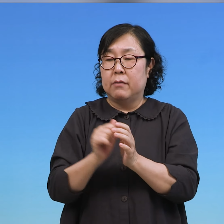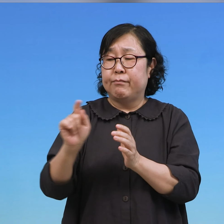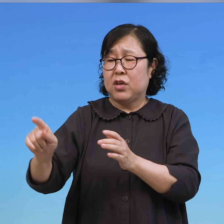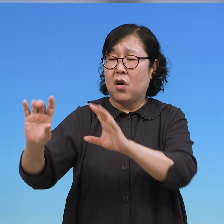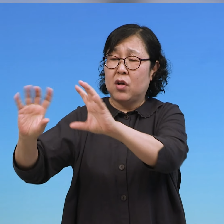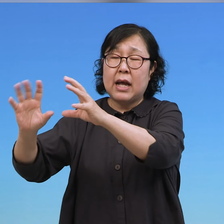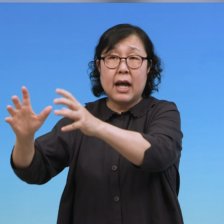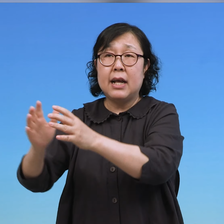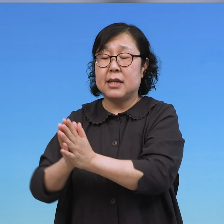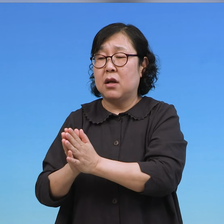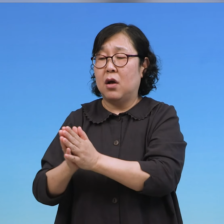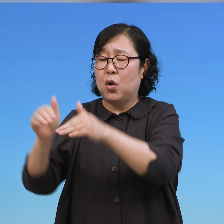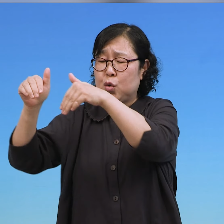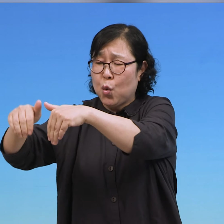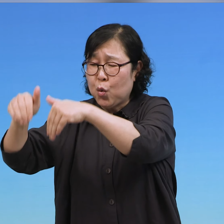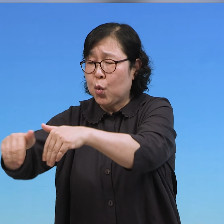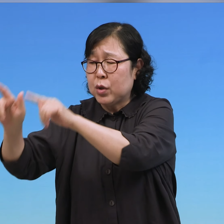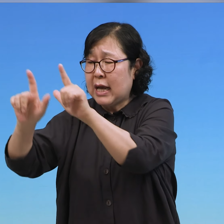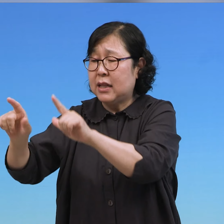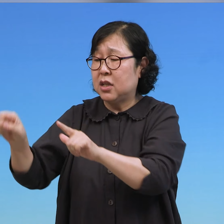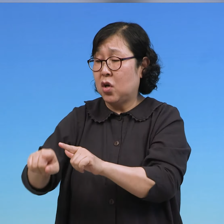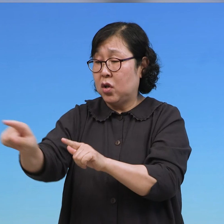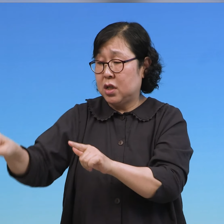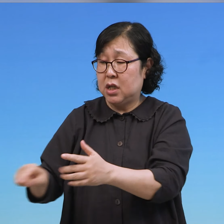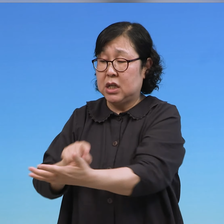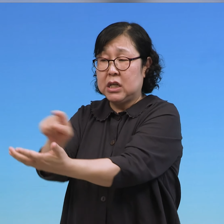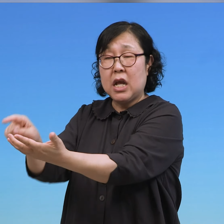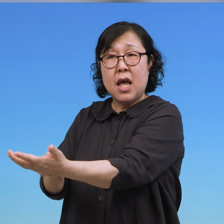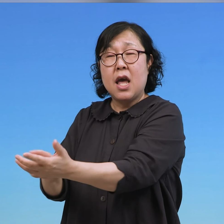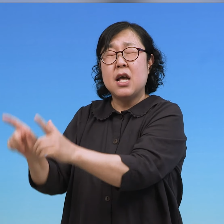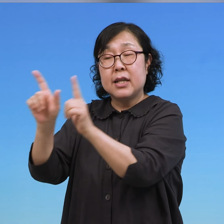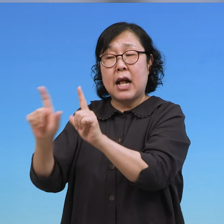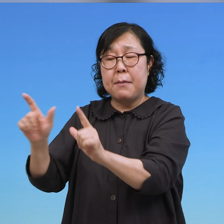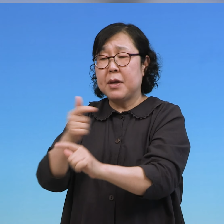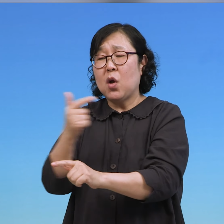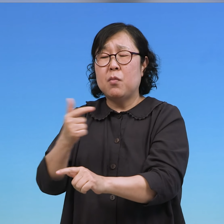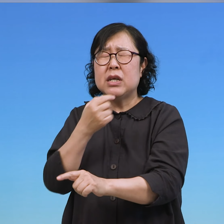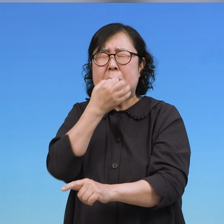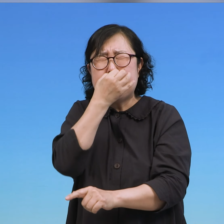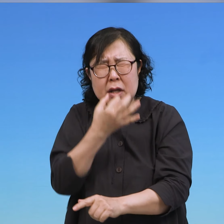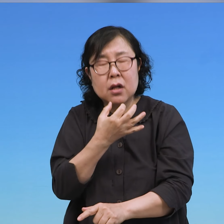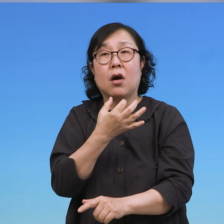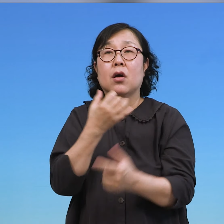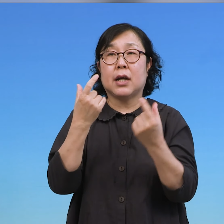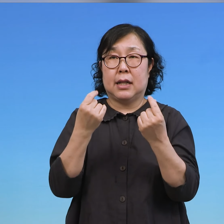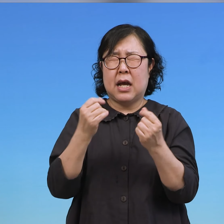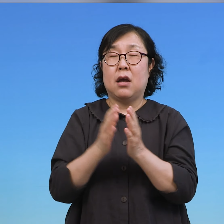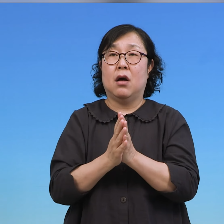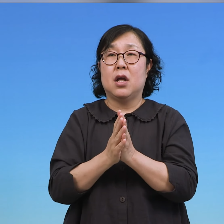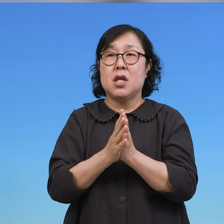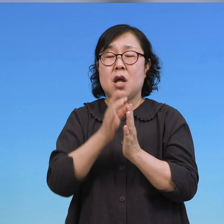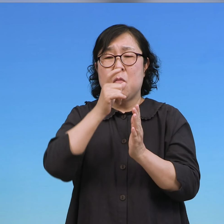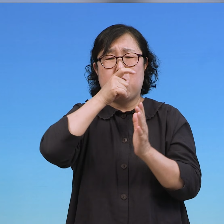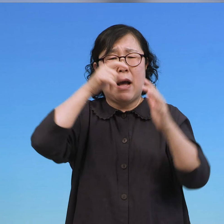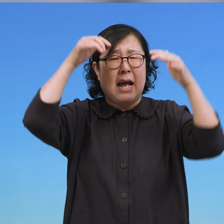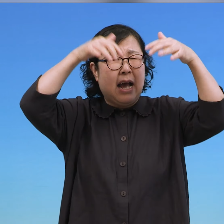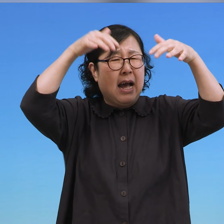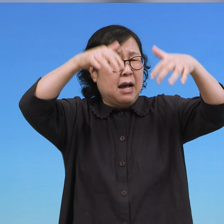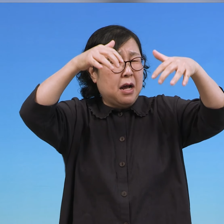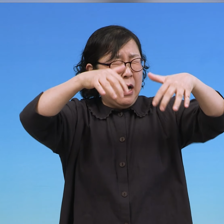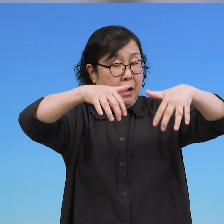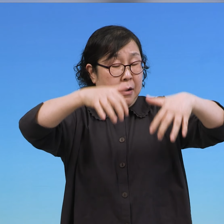얼마나 메마르고 얼마나 삭막하겠습니까? 한번 갑자기 폭우가 쏟아지면 그 메말랐던